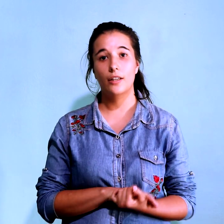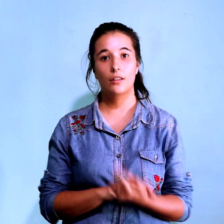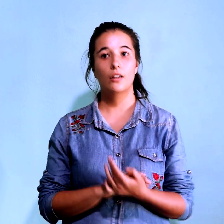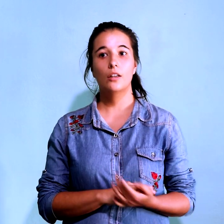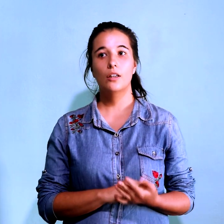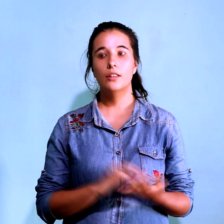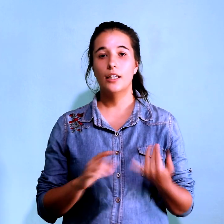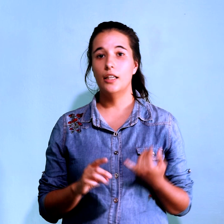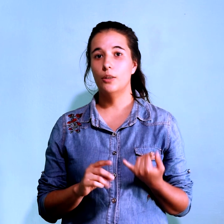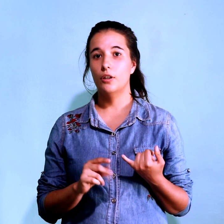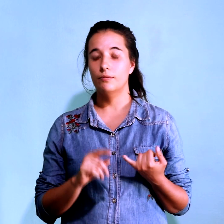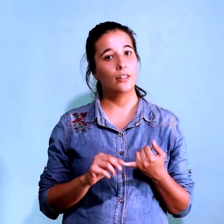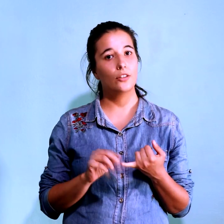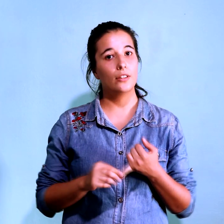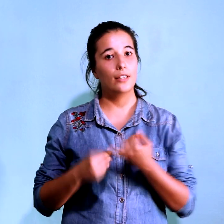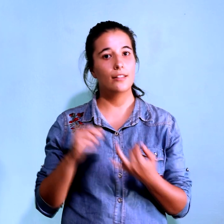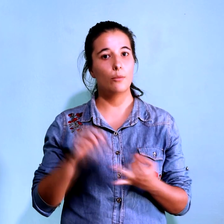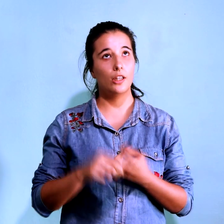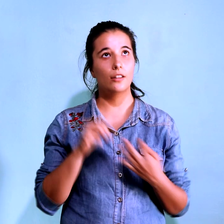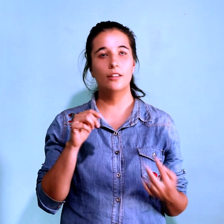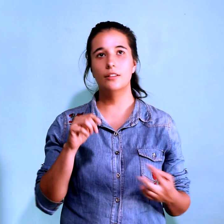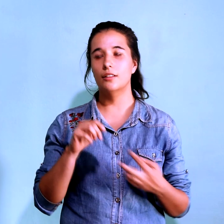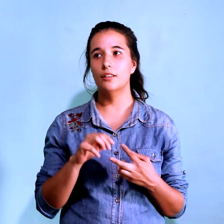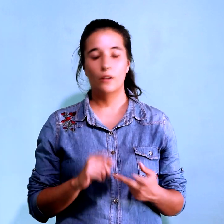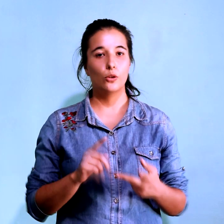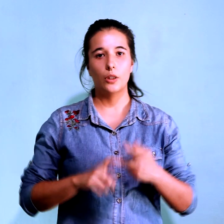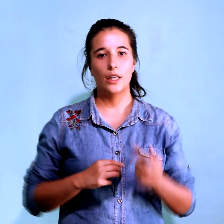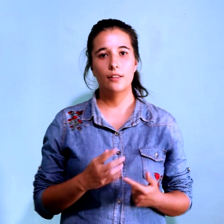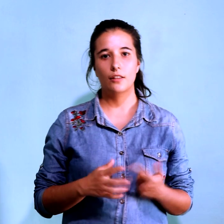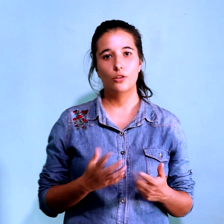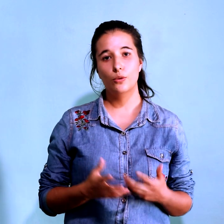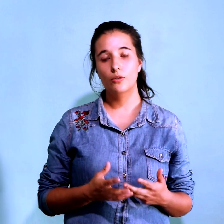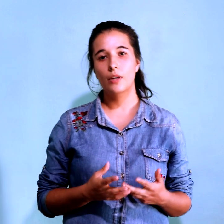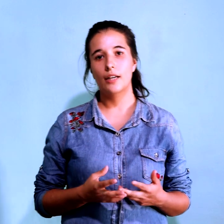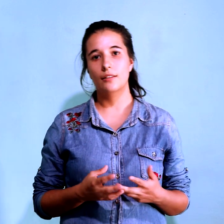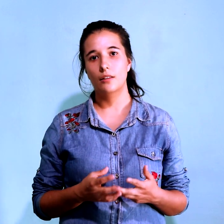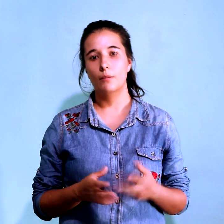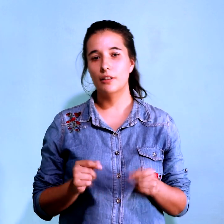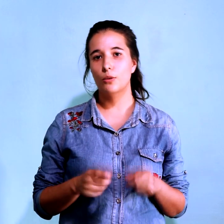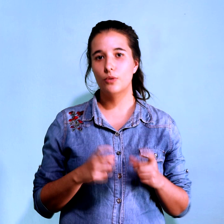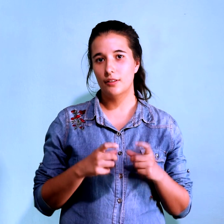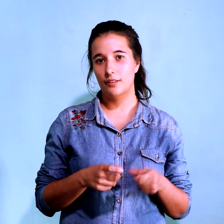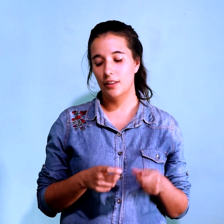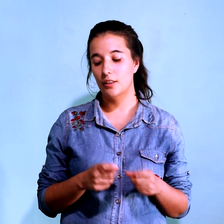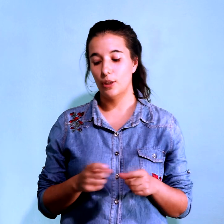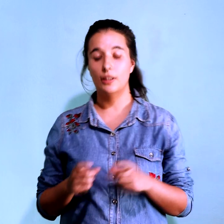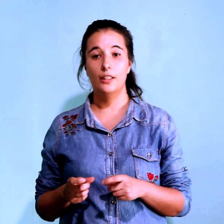gestuais. Tem a língua de sinais francesa, americana, norueguesa, de outros lugares, mas não usa essa sigla chamada